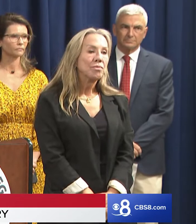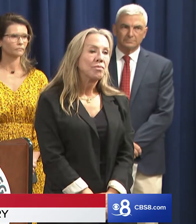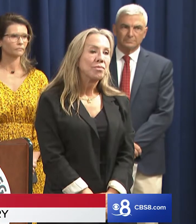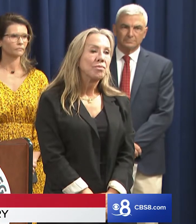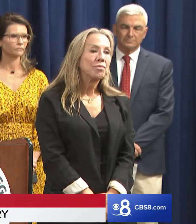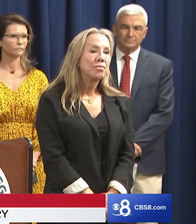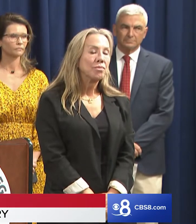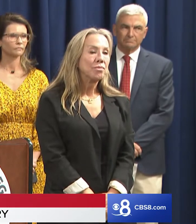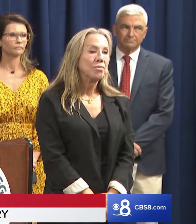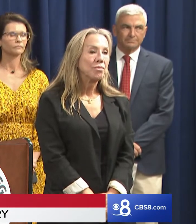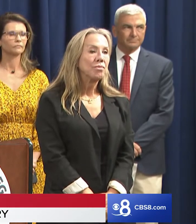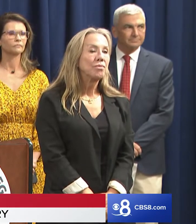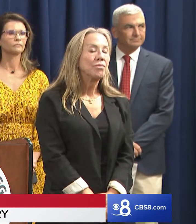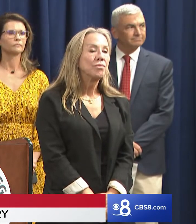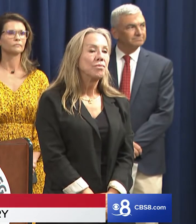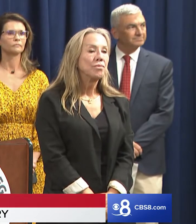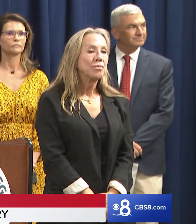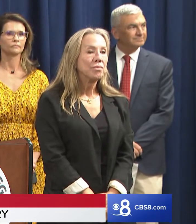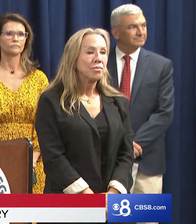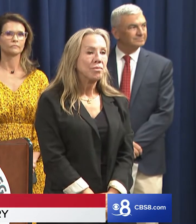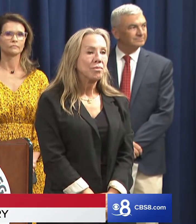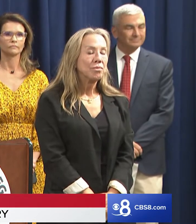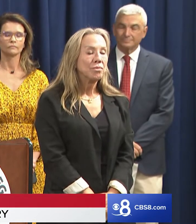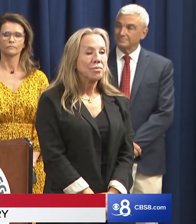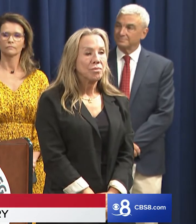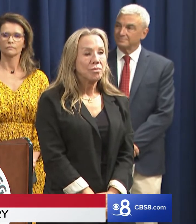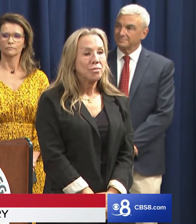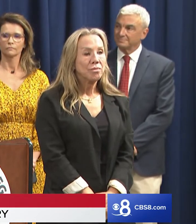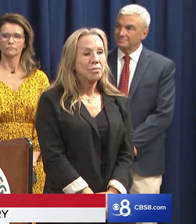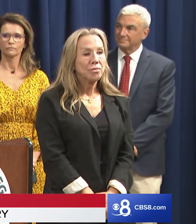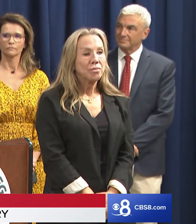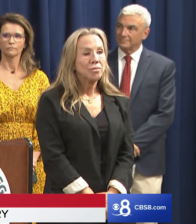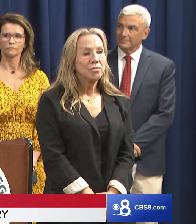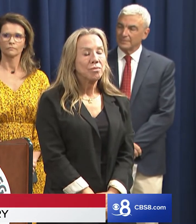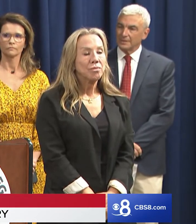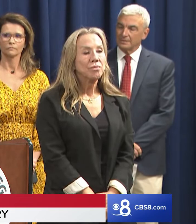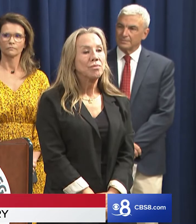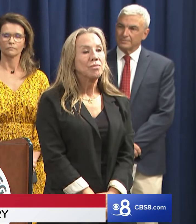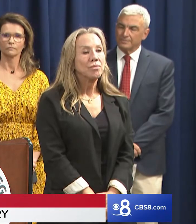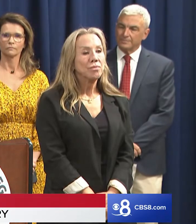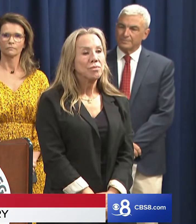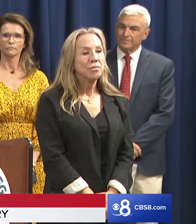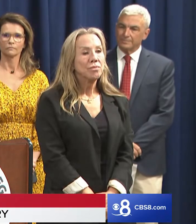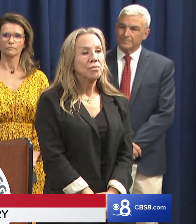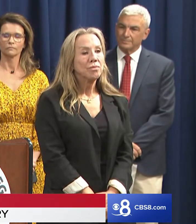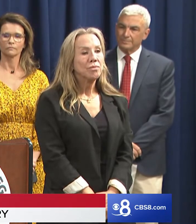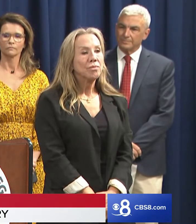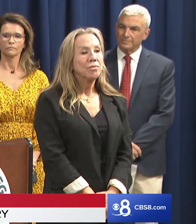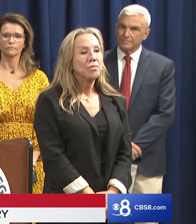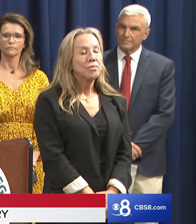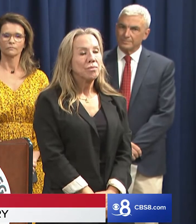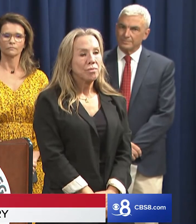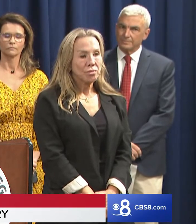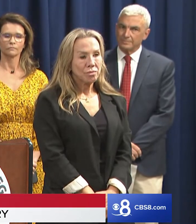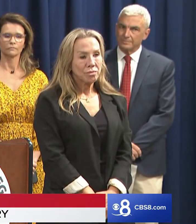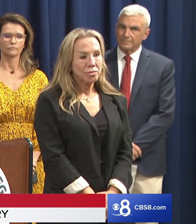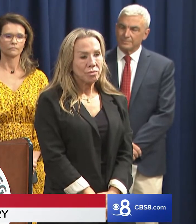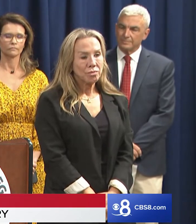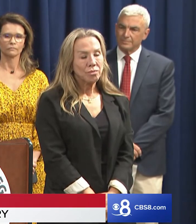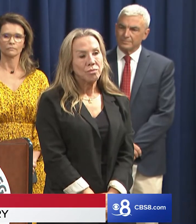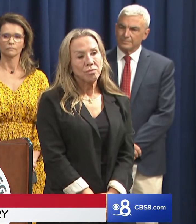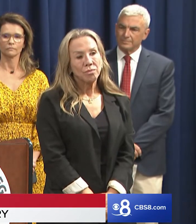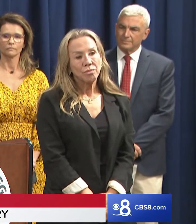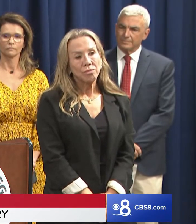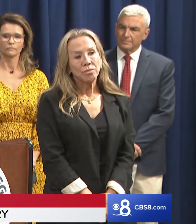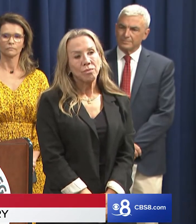condado de San Diego que haga todo lo posible para pedir más fondos estatales para poder asegurarnos de